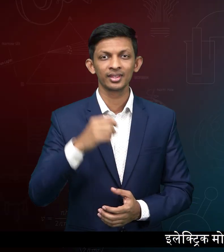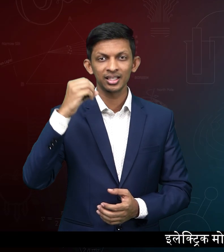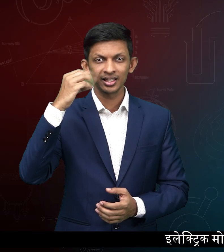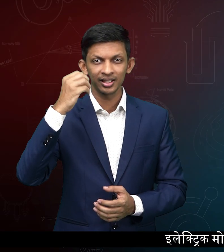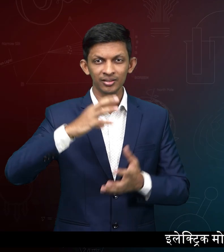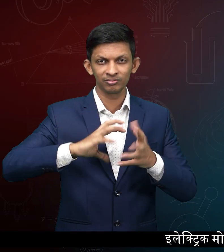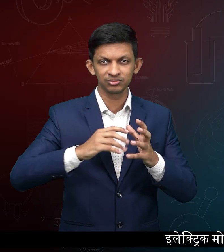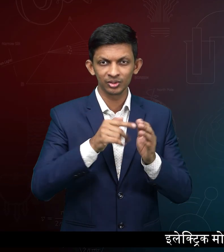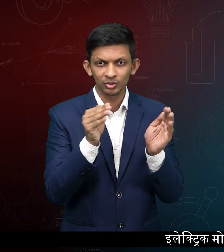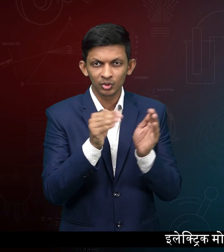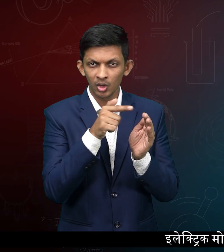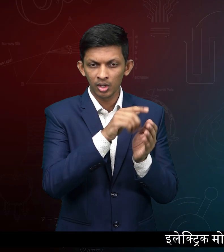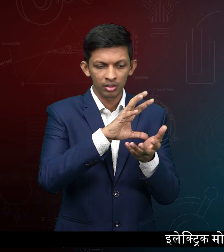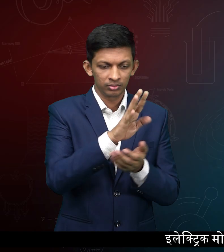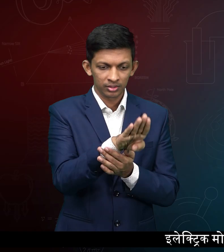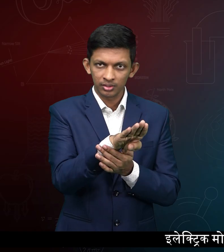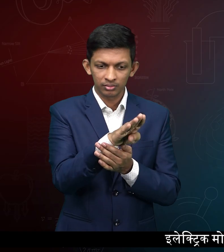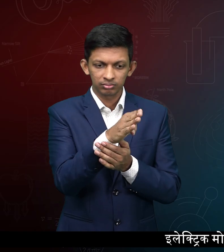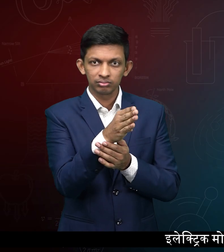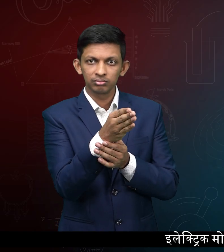इलेक्ट्रिक मोटर हे एक फिरणारे उपकरण आहे,